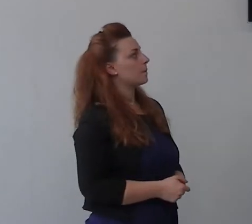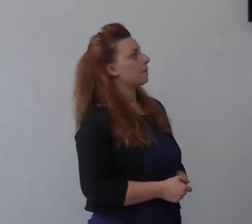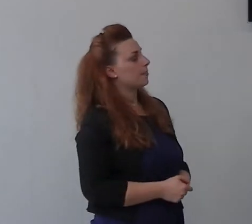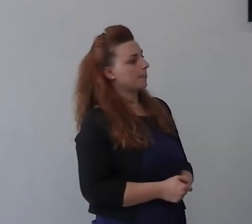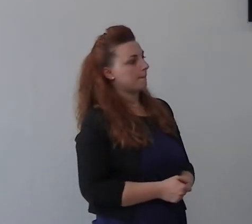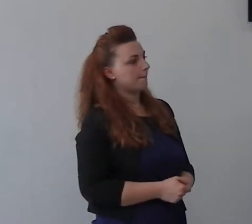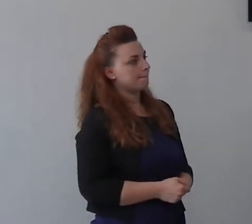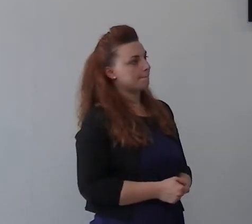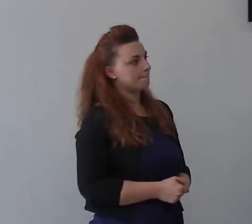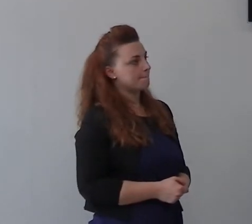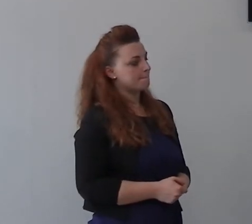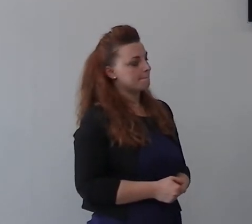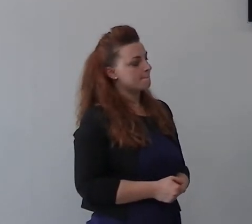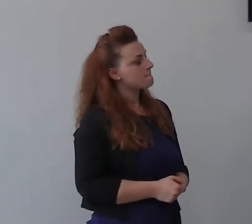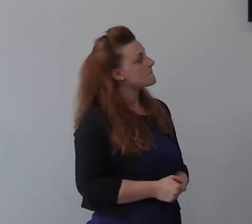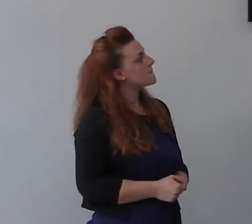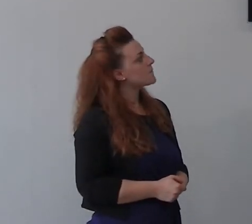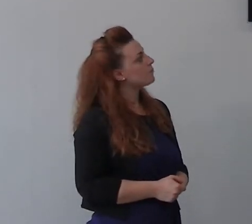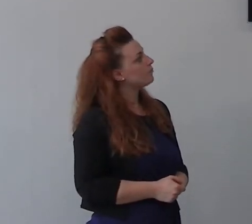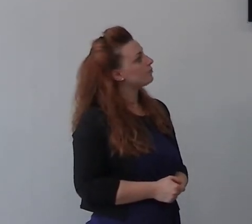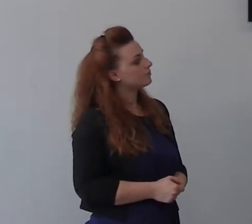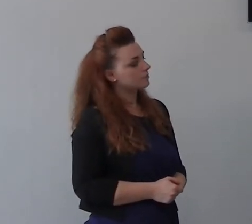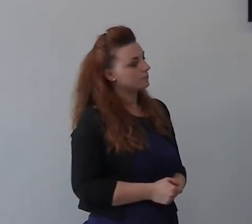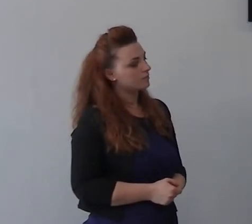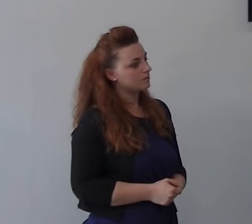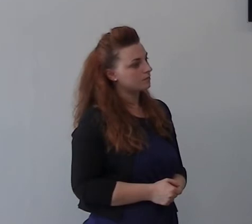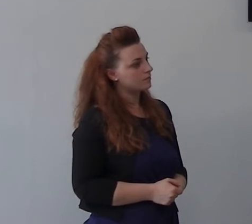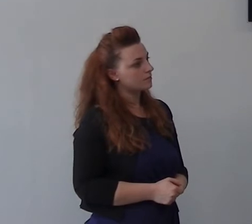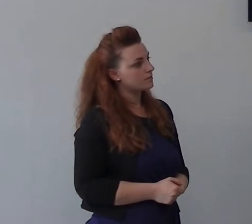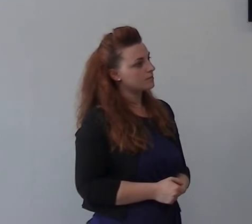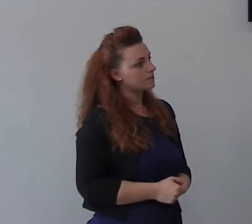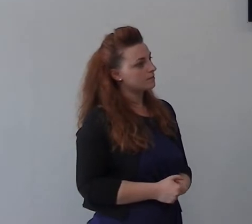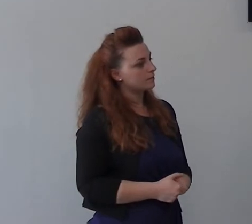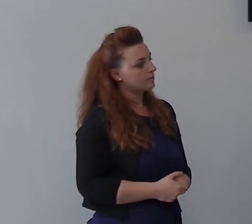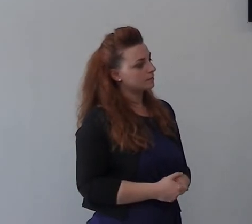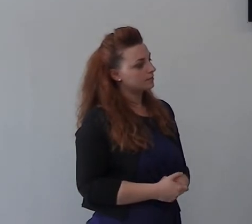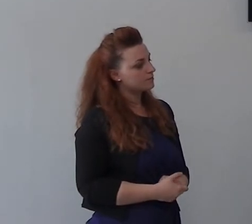cuore che Dio lo ha risuscitato dai morti, sarai salvato.